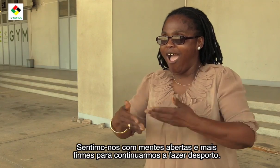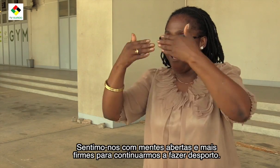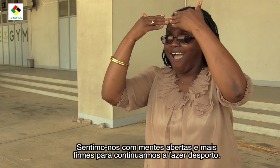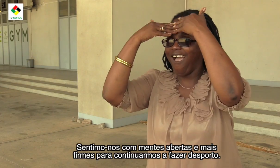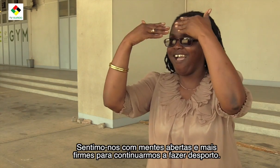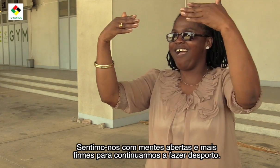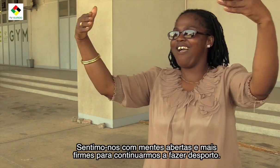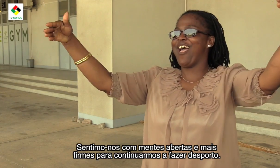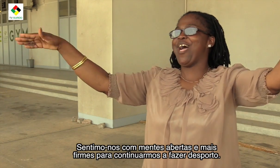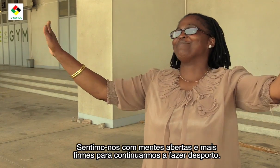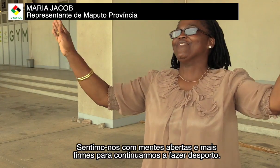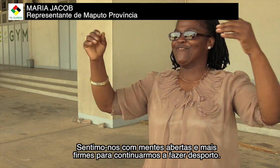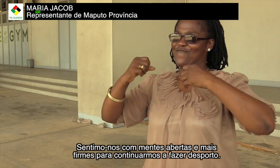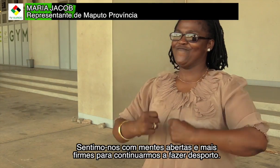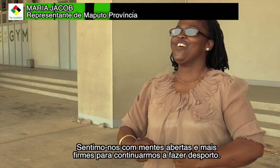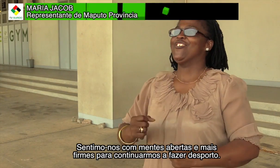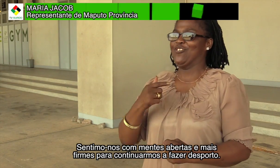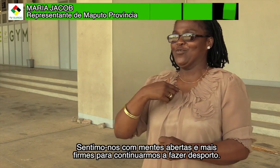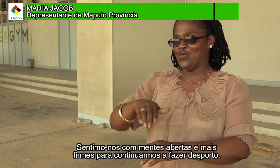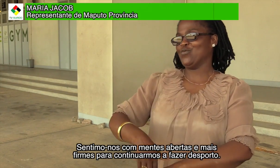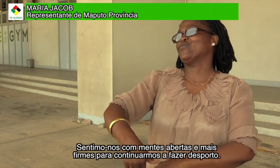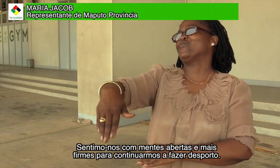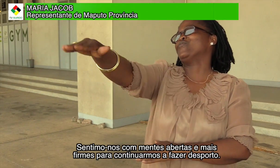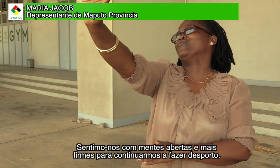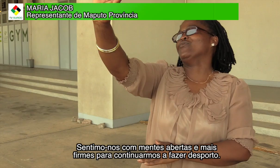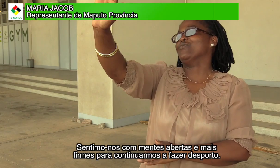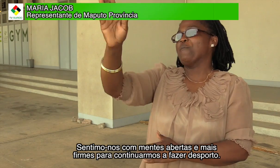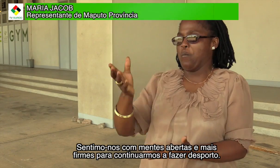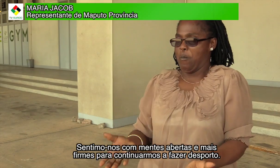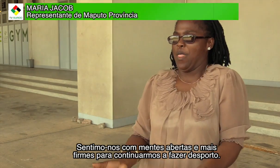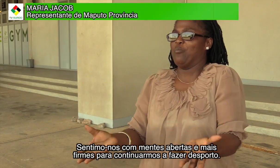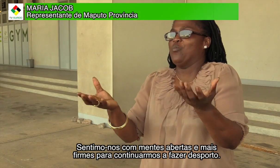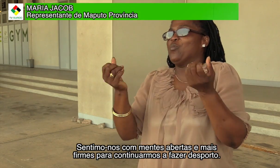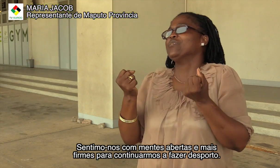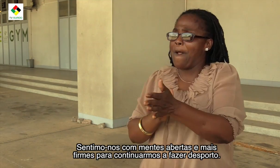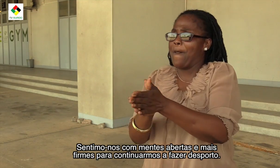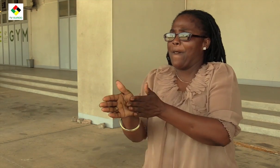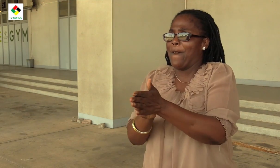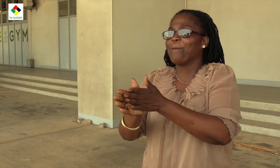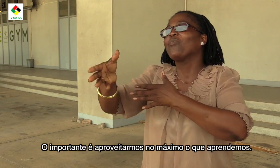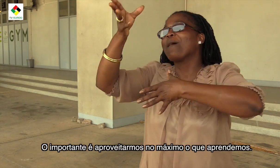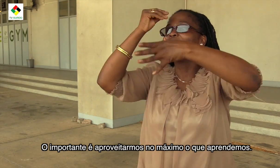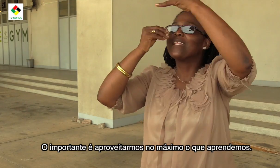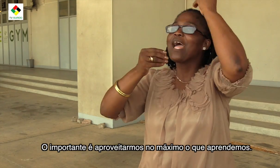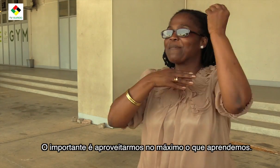Sentimos-nos com mentes abertas e mais firmes para continuarmos a fazer desporto. O importante